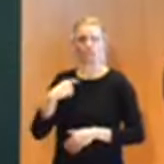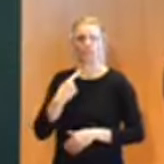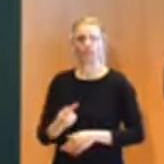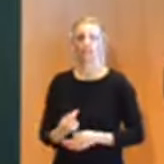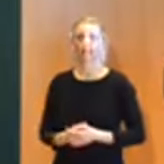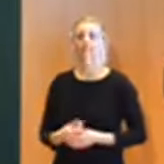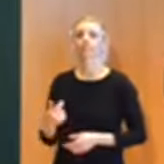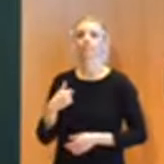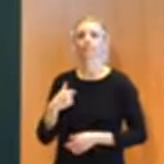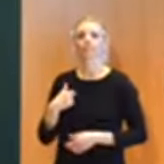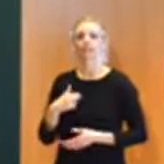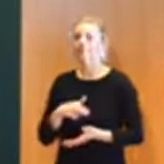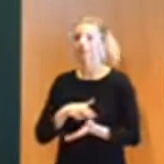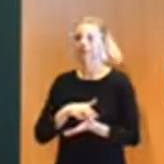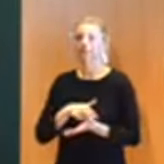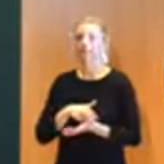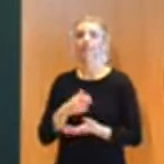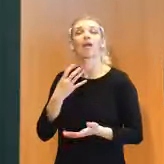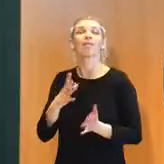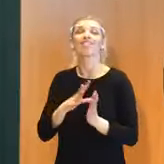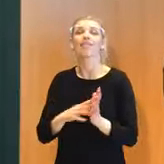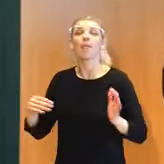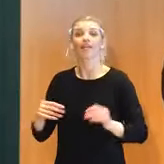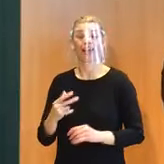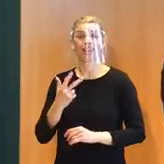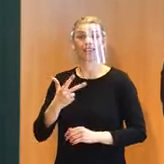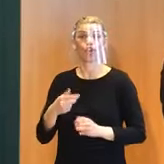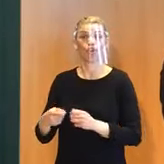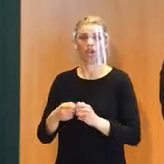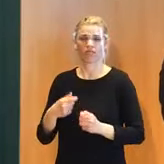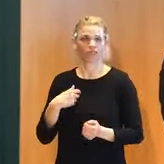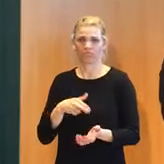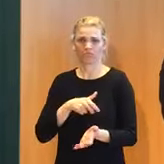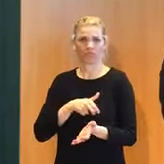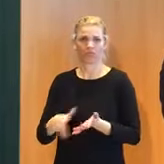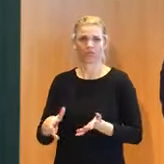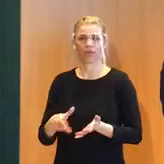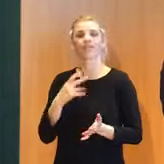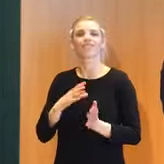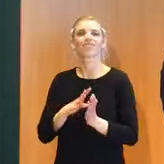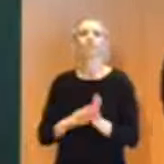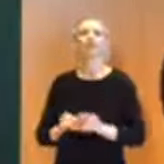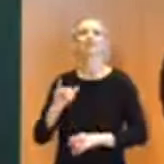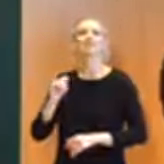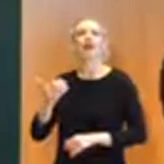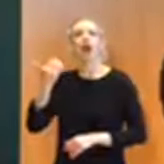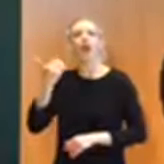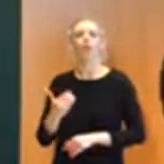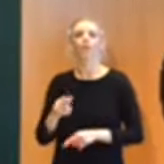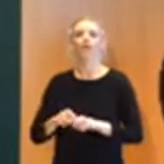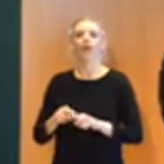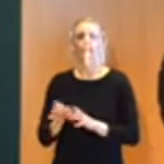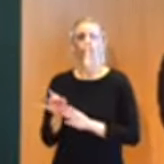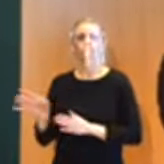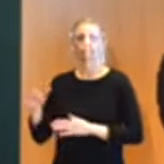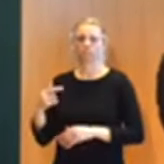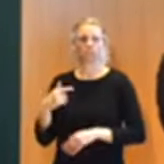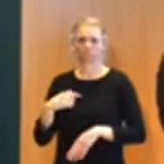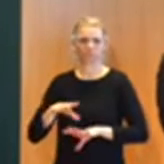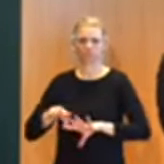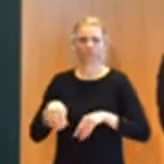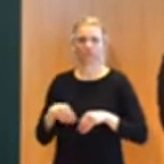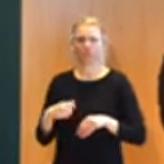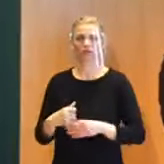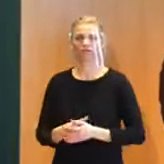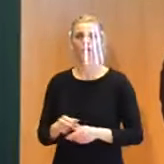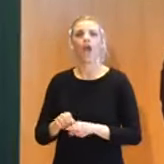My nepôjdeme napríklad do trojkoalície, kde by strana Za ľudí ostala vylúčená. Takúto